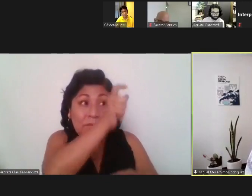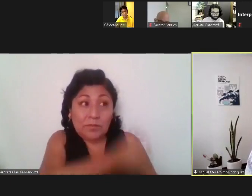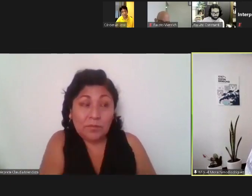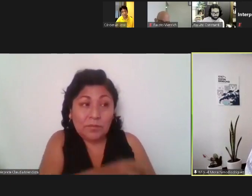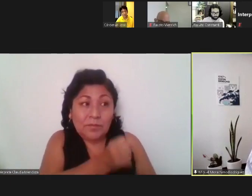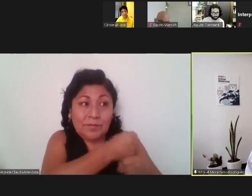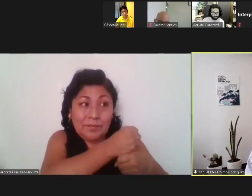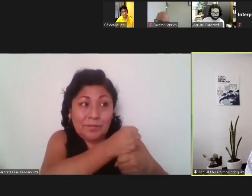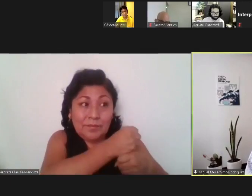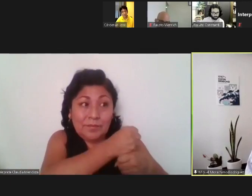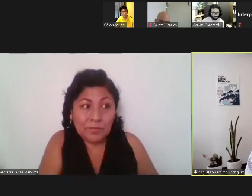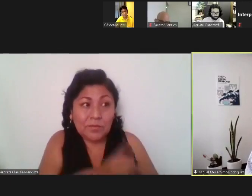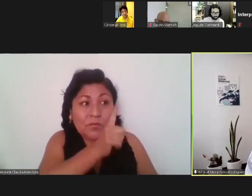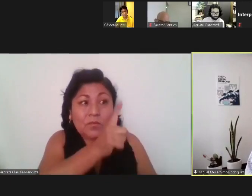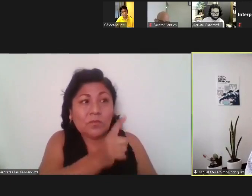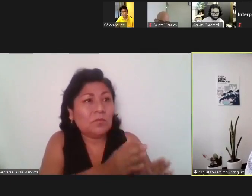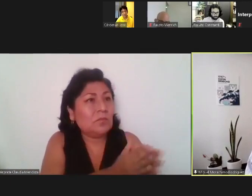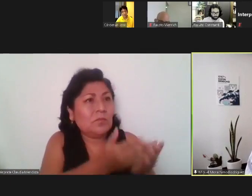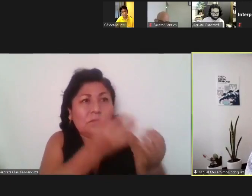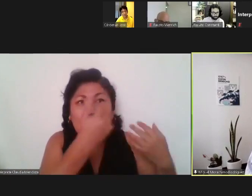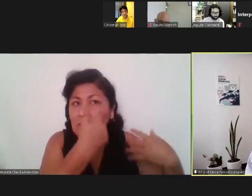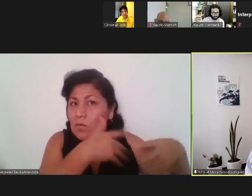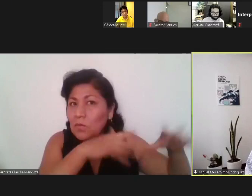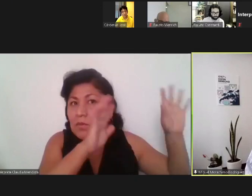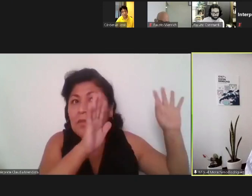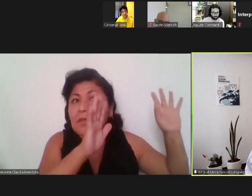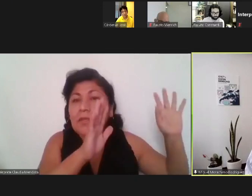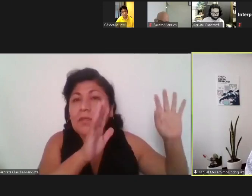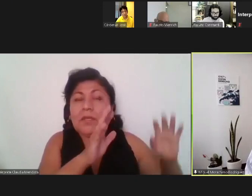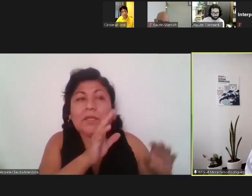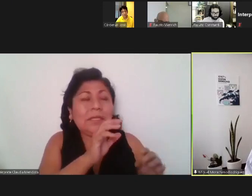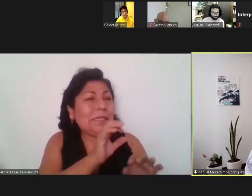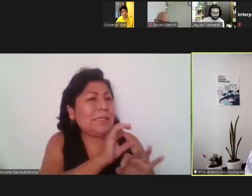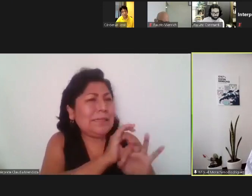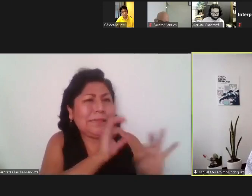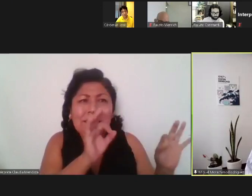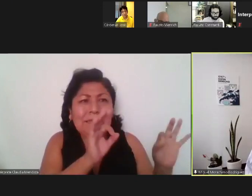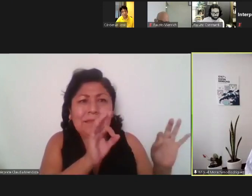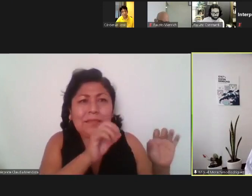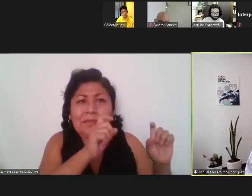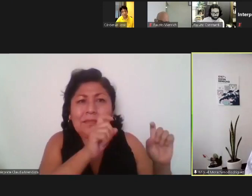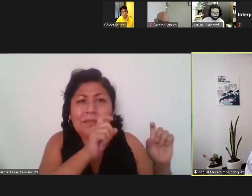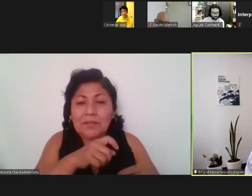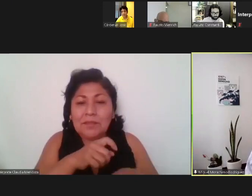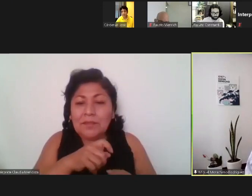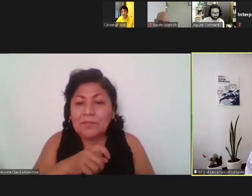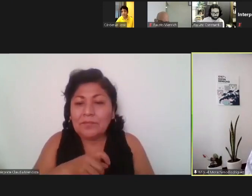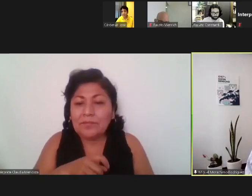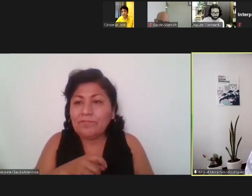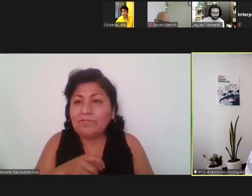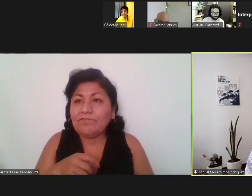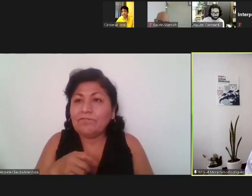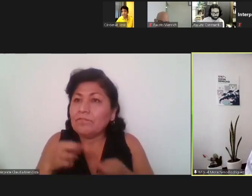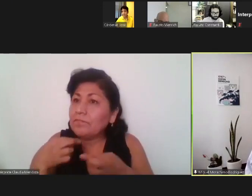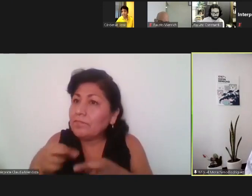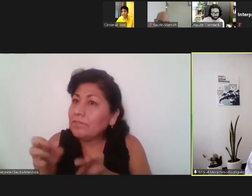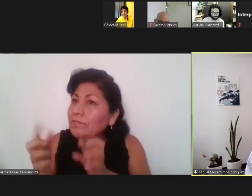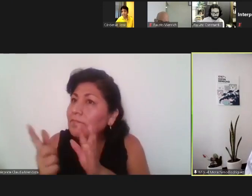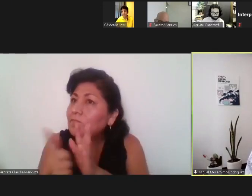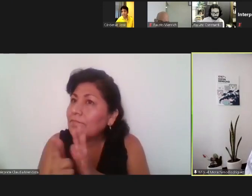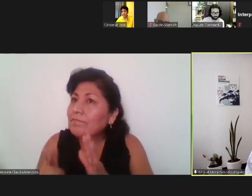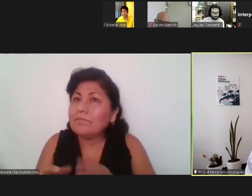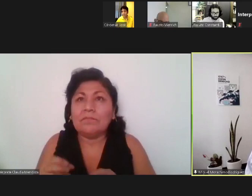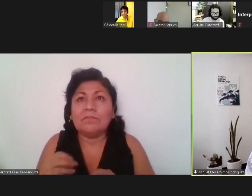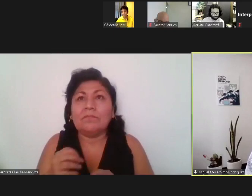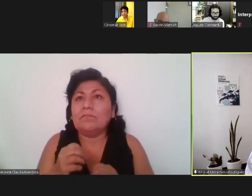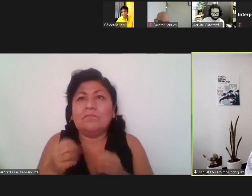la registres, sin necesidad de que le pongas tu firma, no sé, sin necesidad de que hagas nada, inmediatamente apenas tú creas algo,